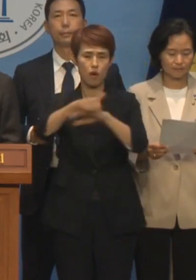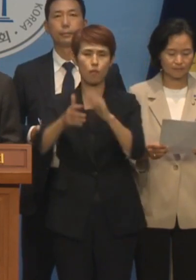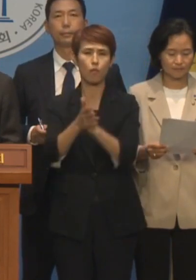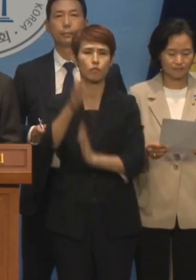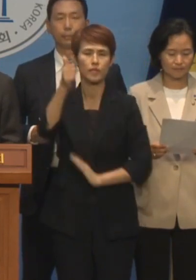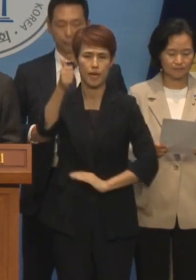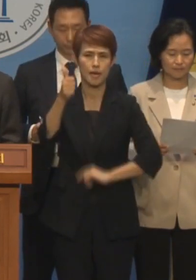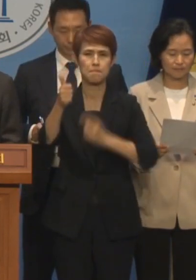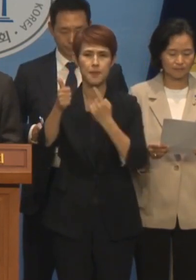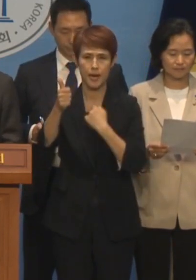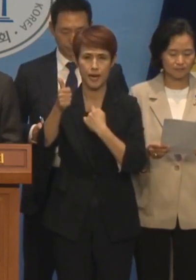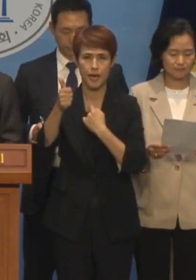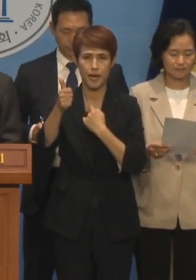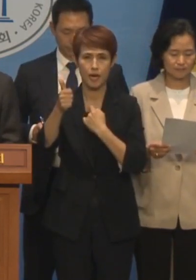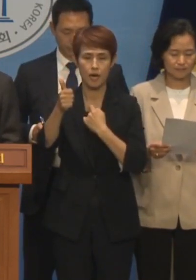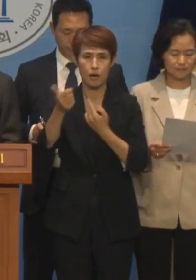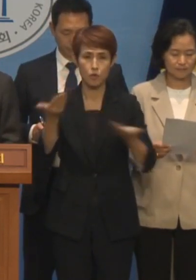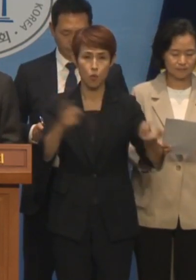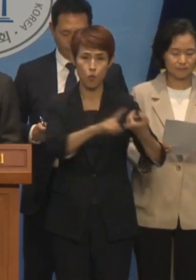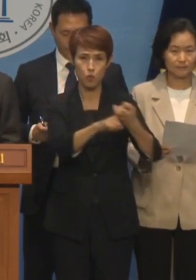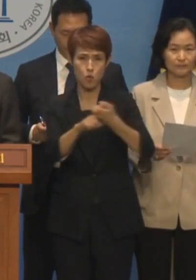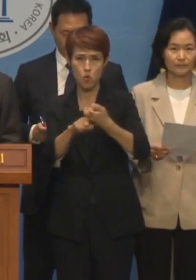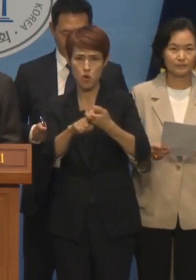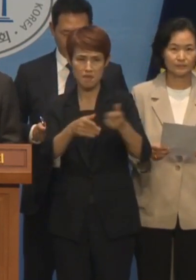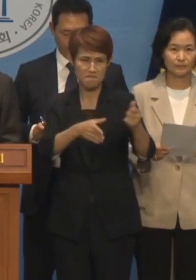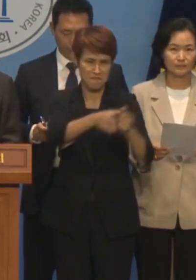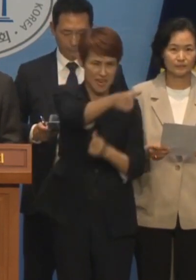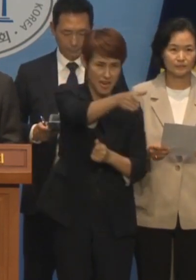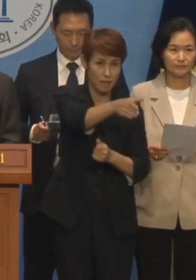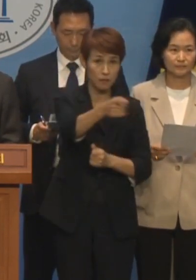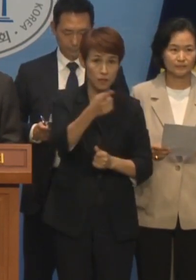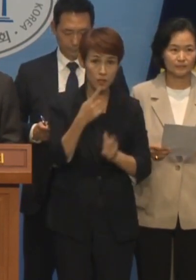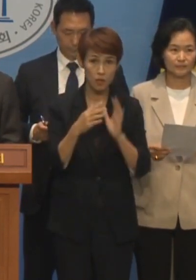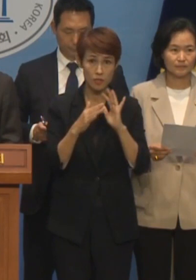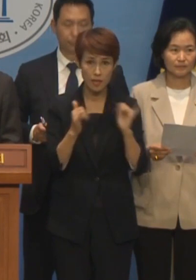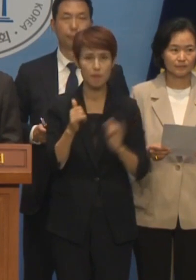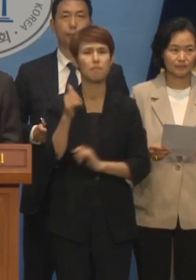등을 역임하며 노조 탄압에 전면에 섰던 인물이다.